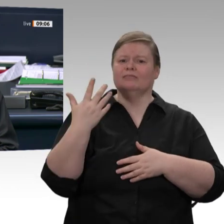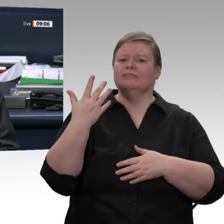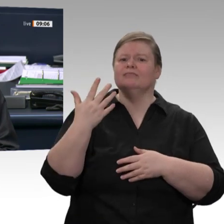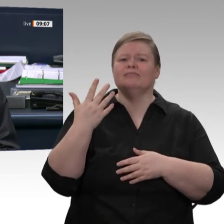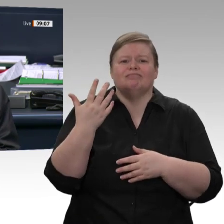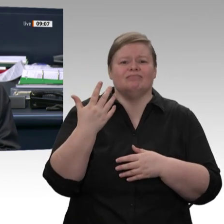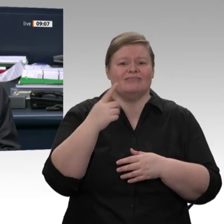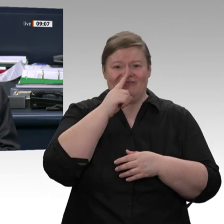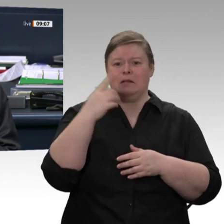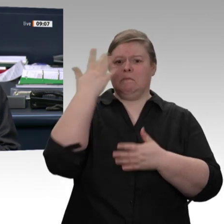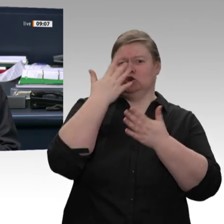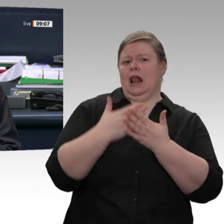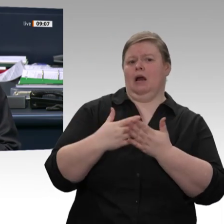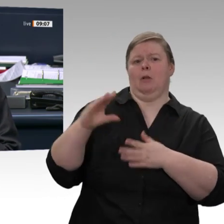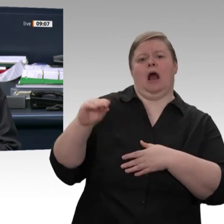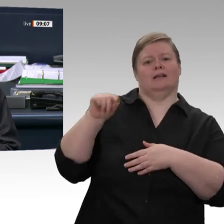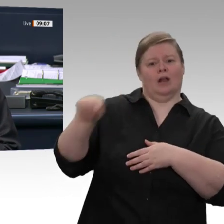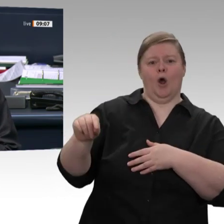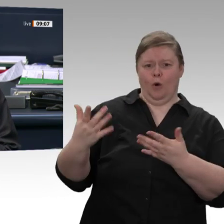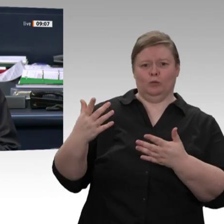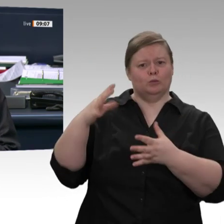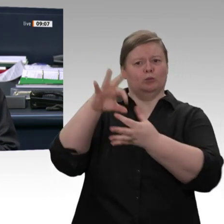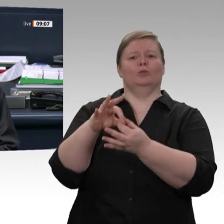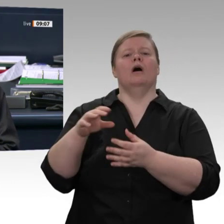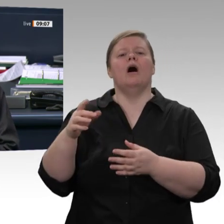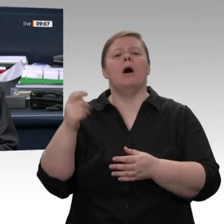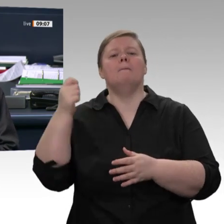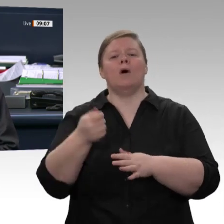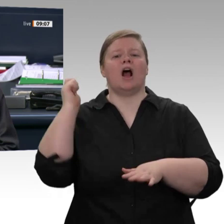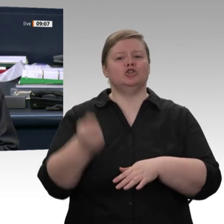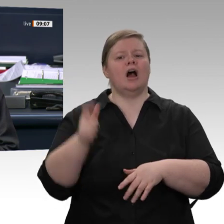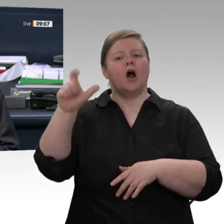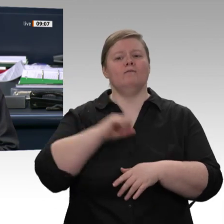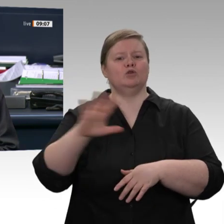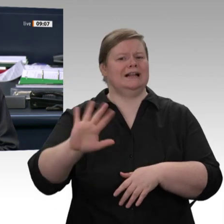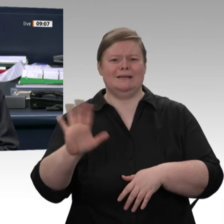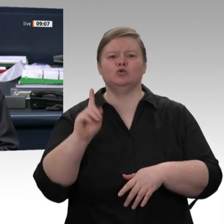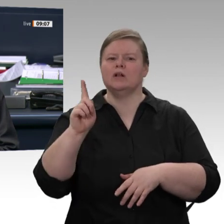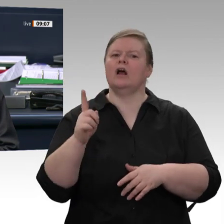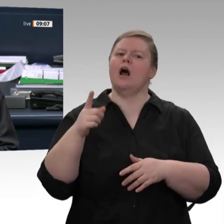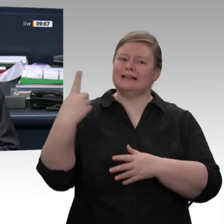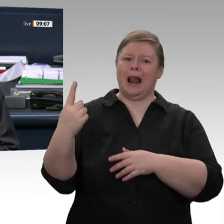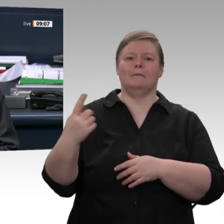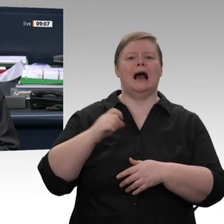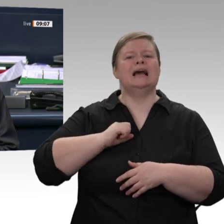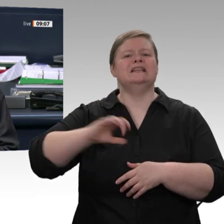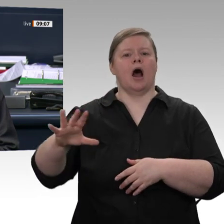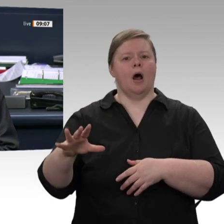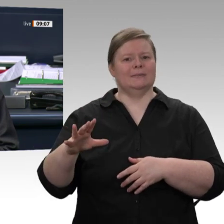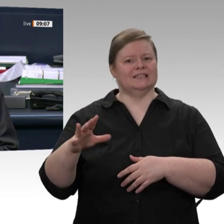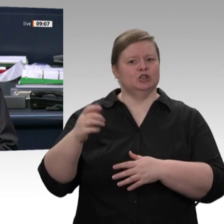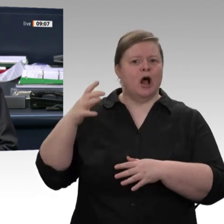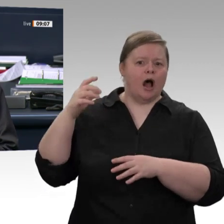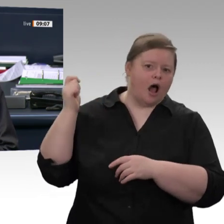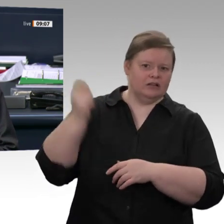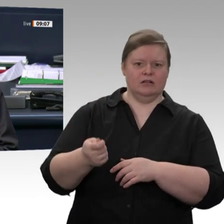der wir auch ehrlich sein müssen, was wir an Integration einfordern und wie viel unsere Gesellschaft an Verschiedenheit